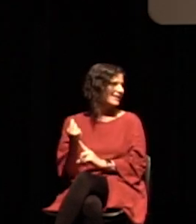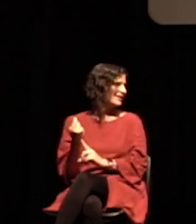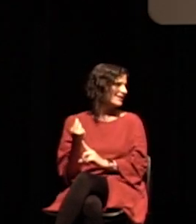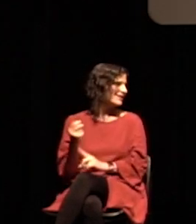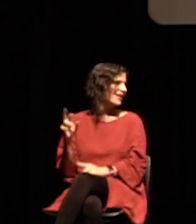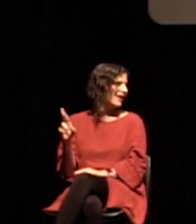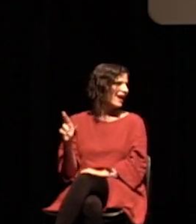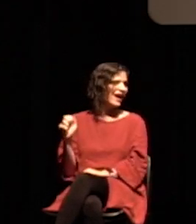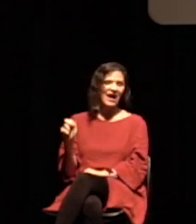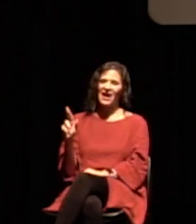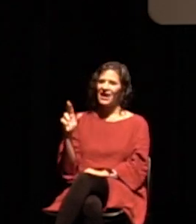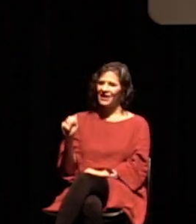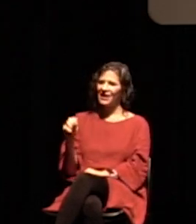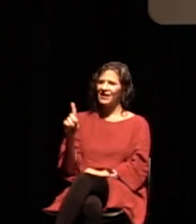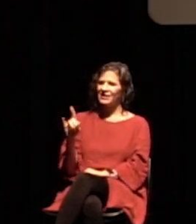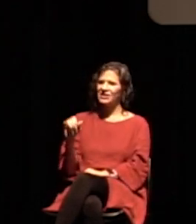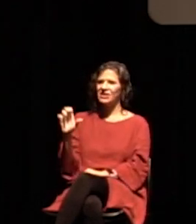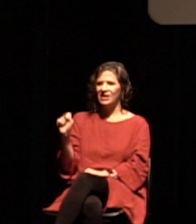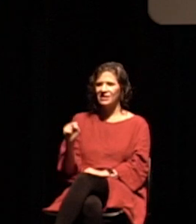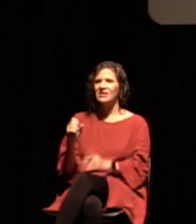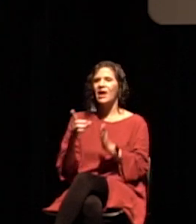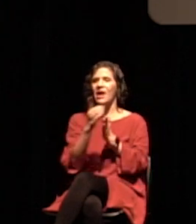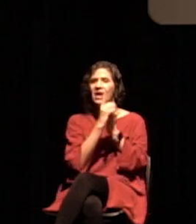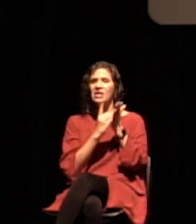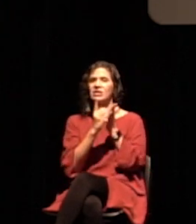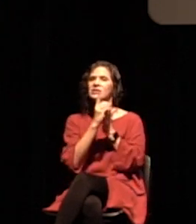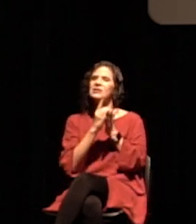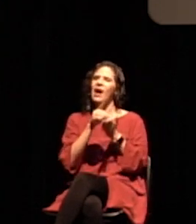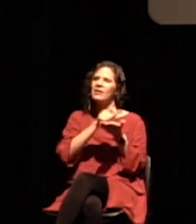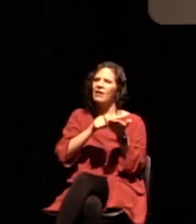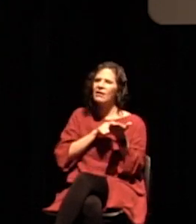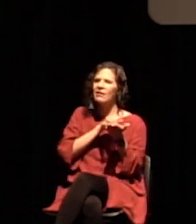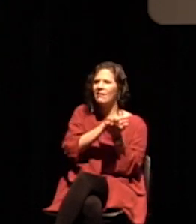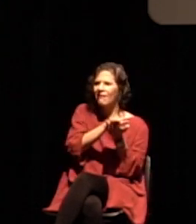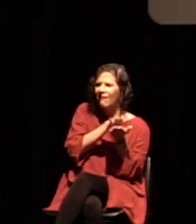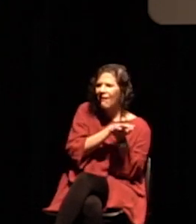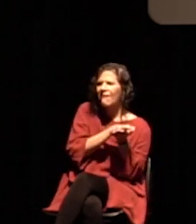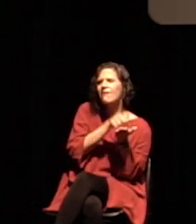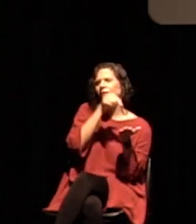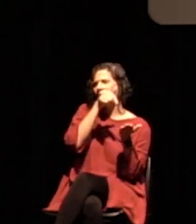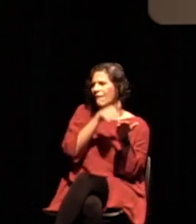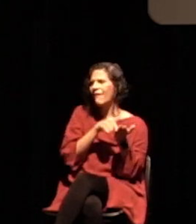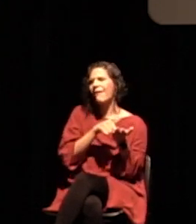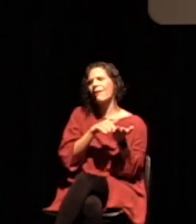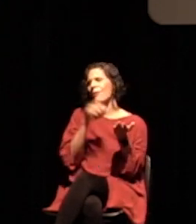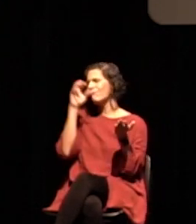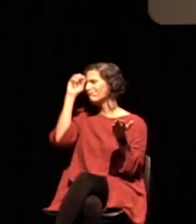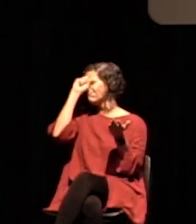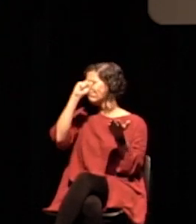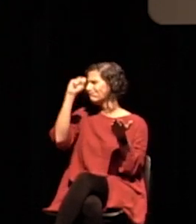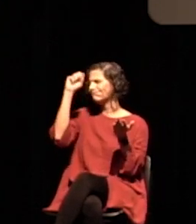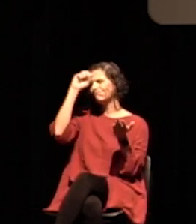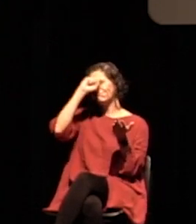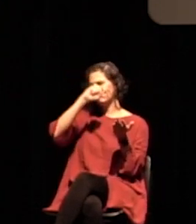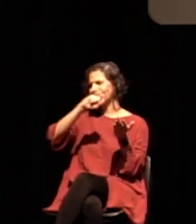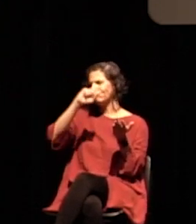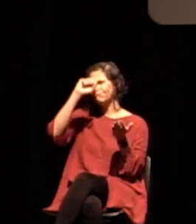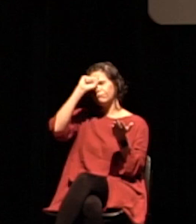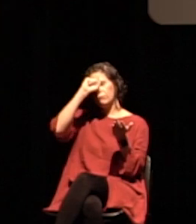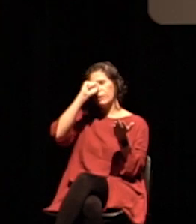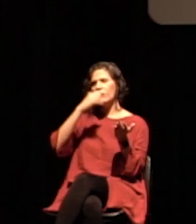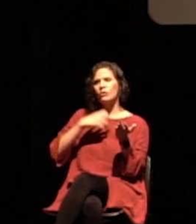Rara Dias é uma designer gráfica com a qual eu aprendo com